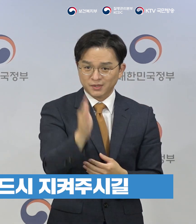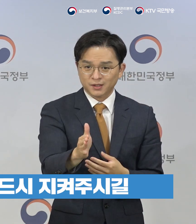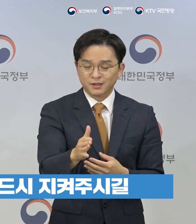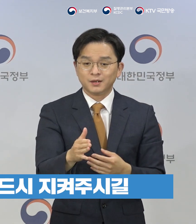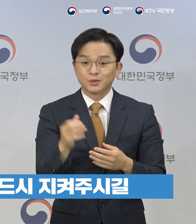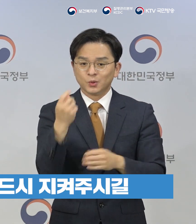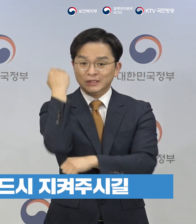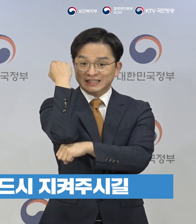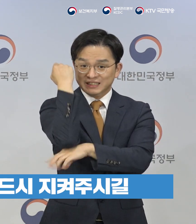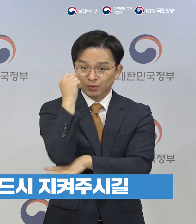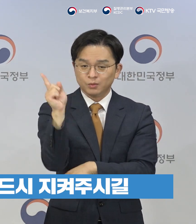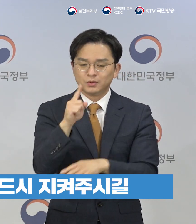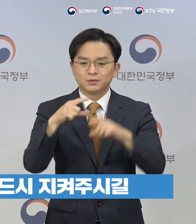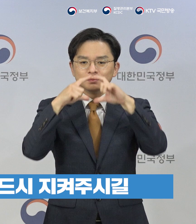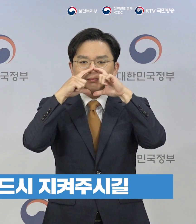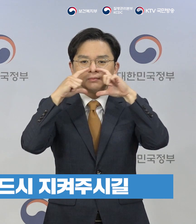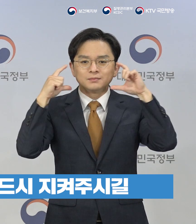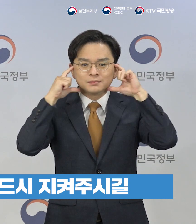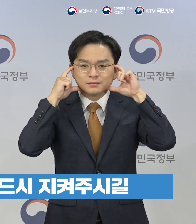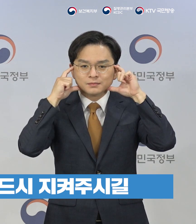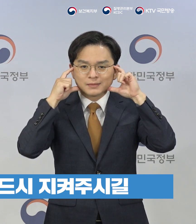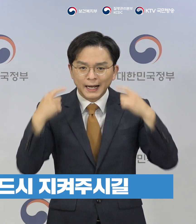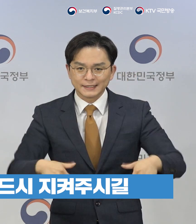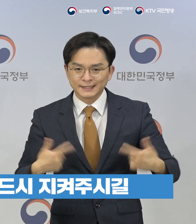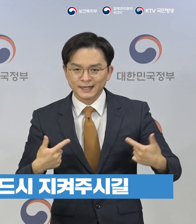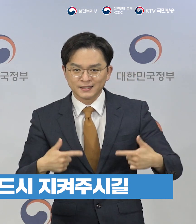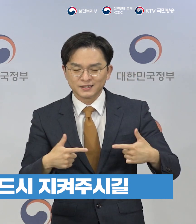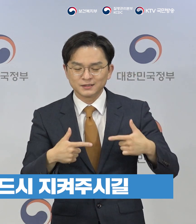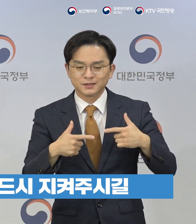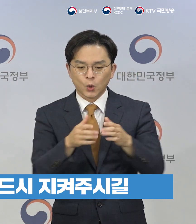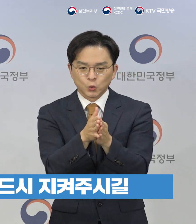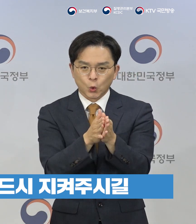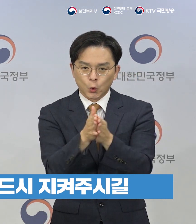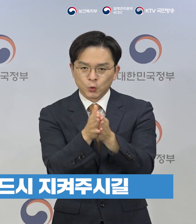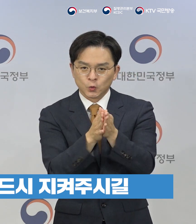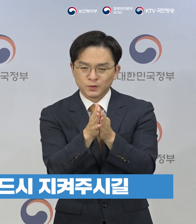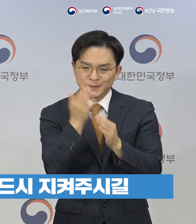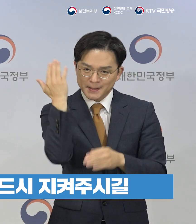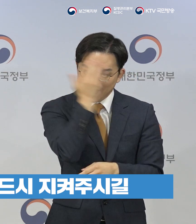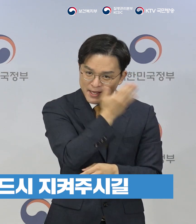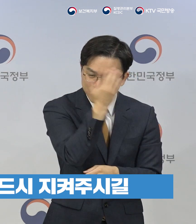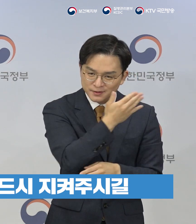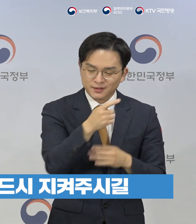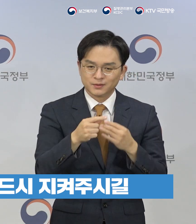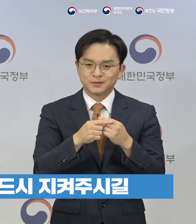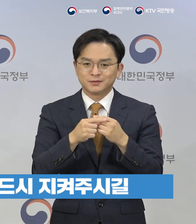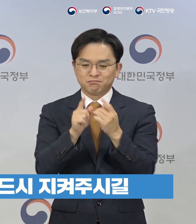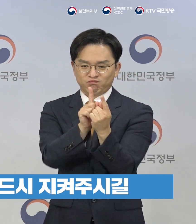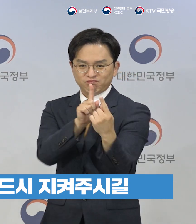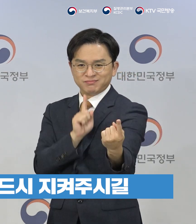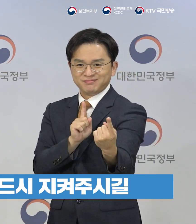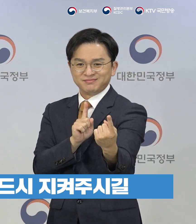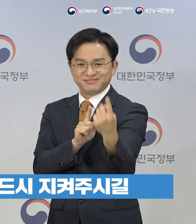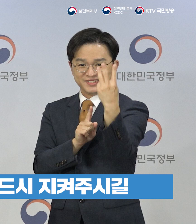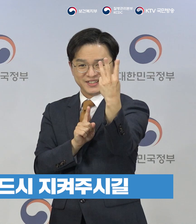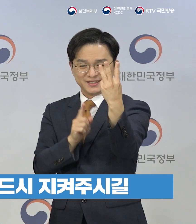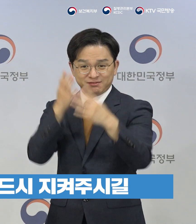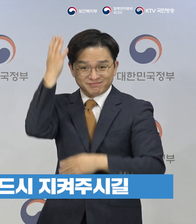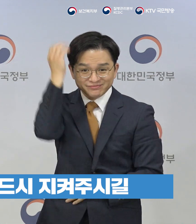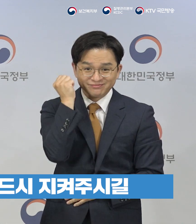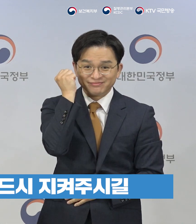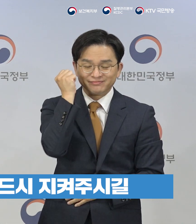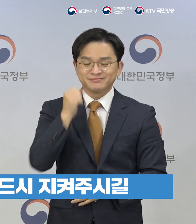활동을 하시더라도 마스크 착용과 사회적 거리두기는 다소 과할 정도로 지켜주실 것을